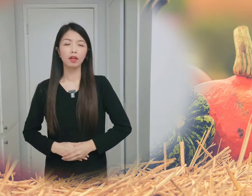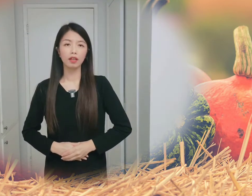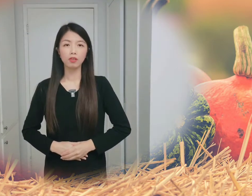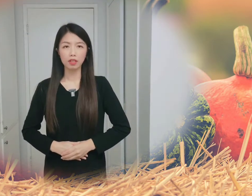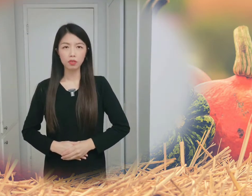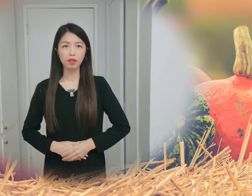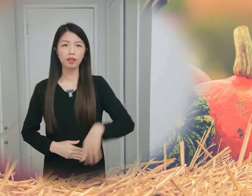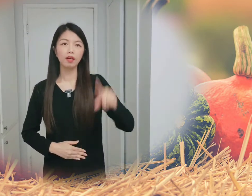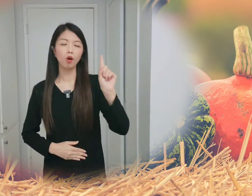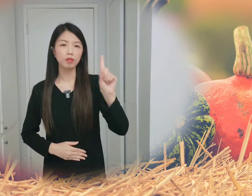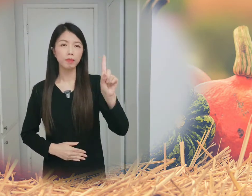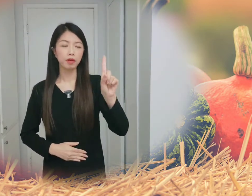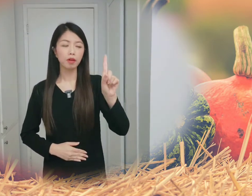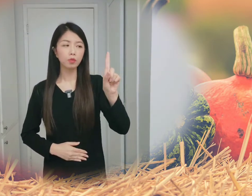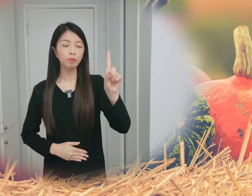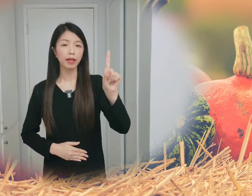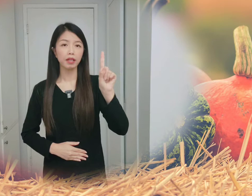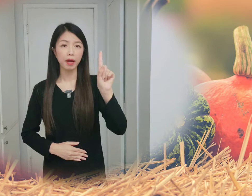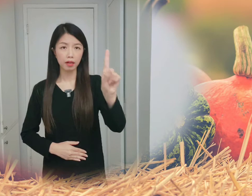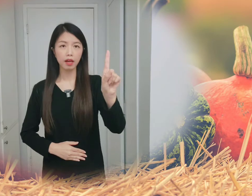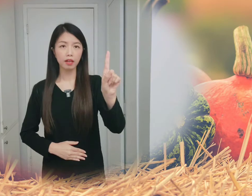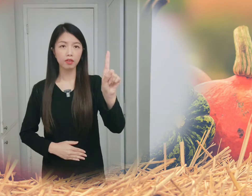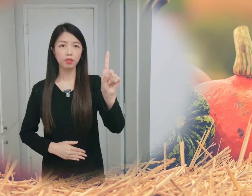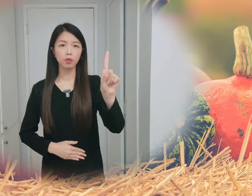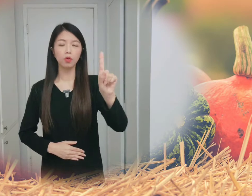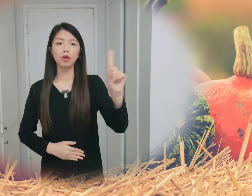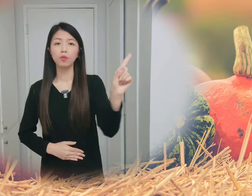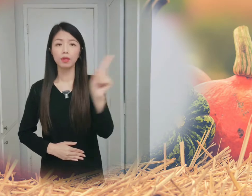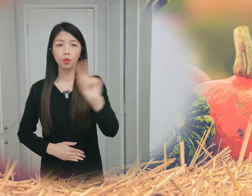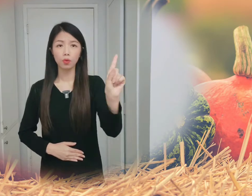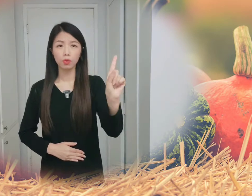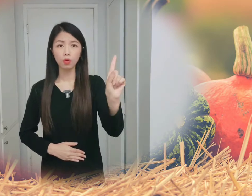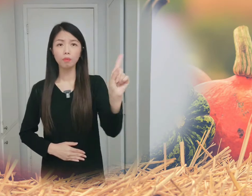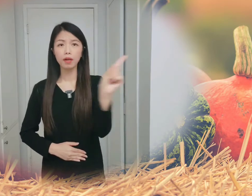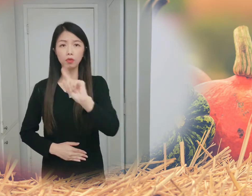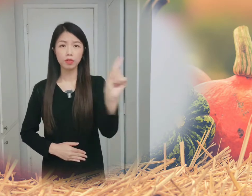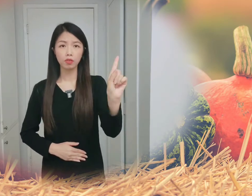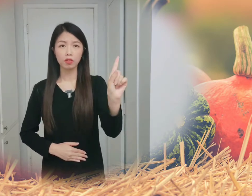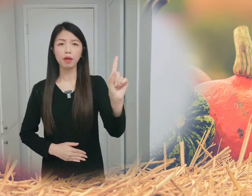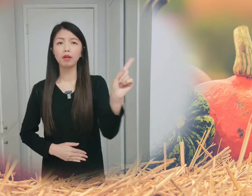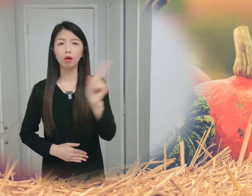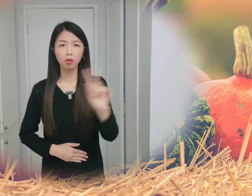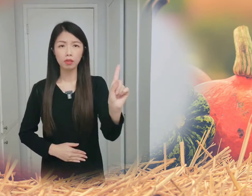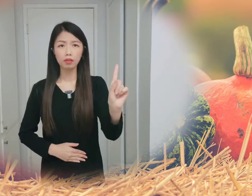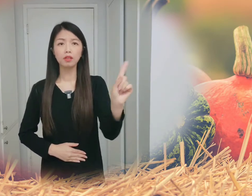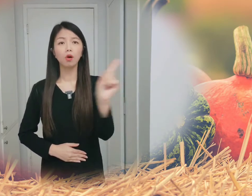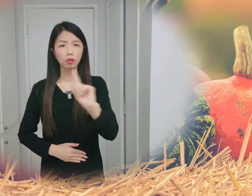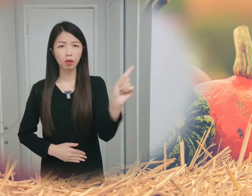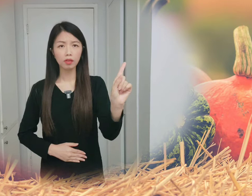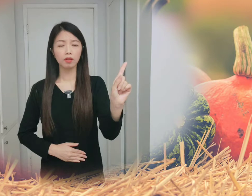어떤 이런 뜻의 수어는 검지만 펴서 손바닥이 밖을 향하게 해주시고 왼쪽 오른쪽 빨리 움직여 주시면